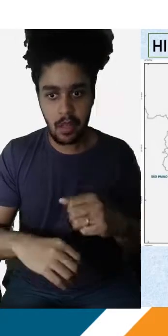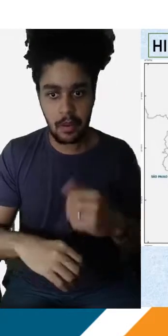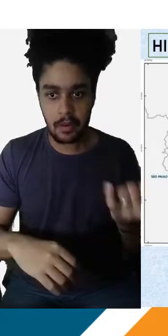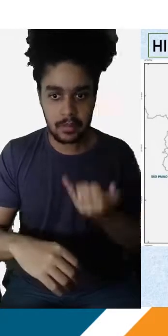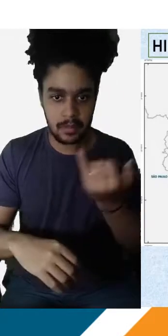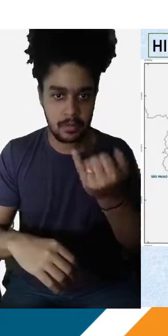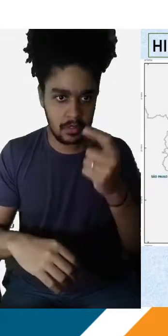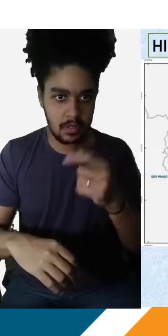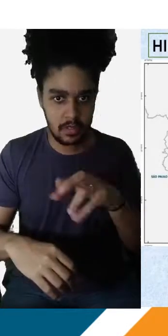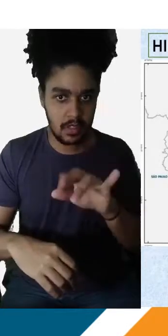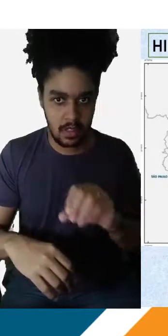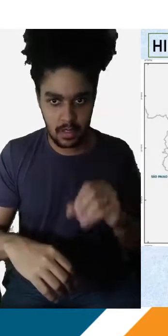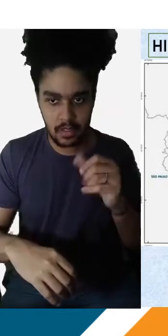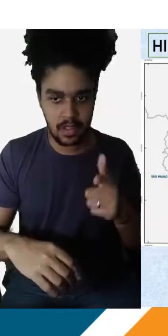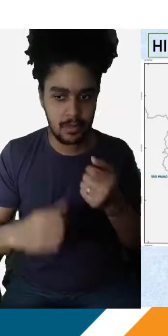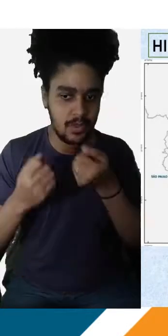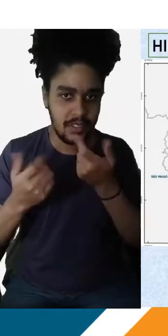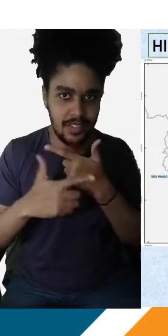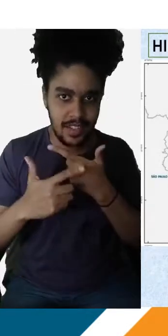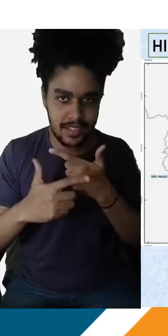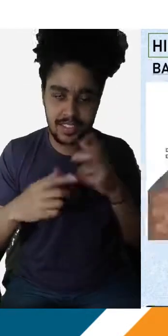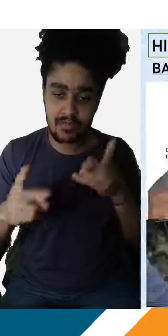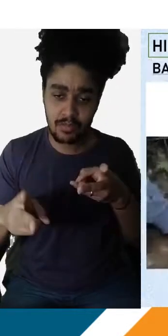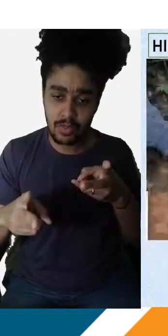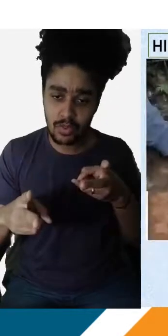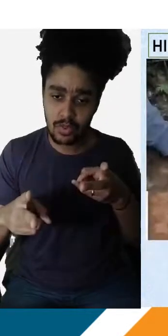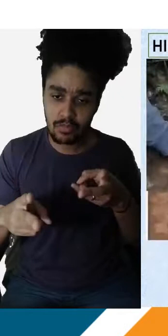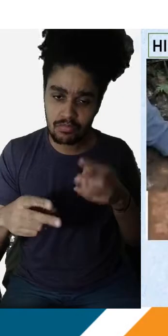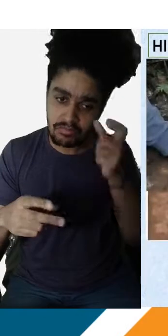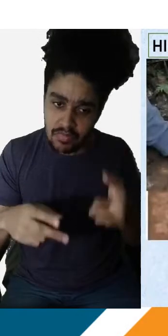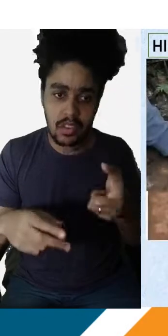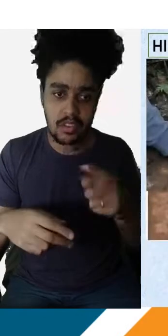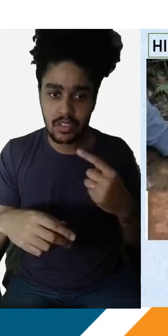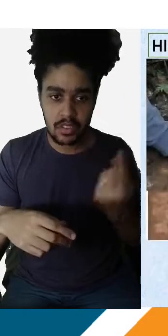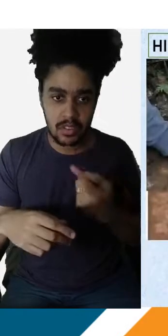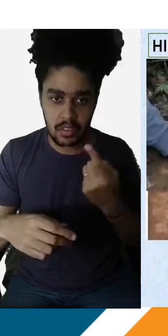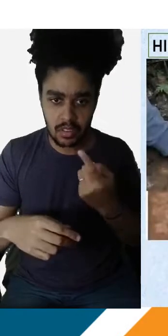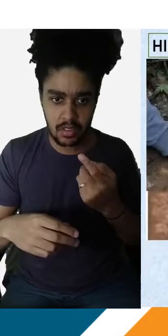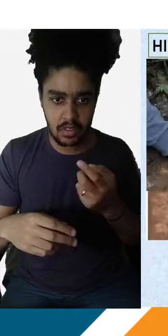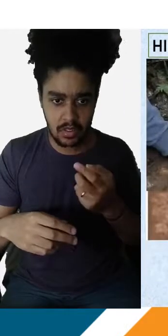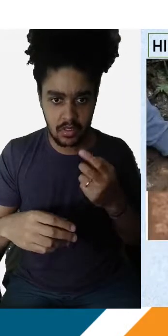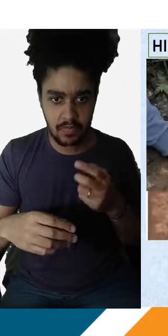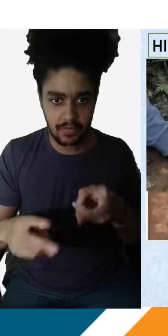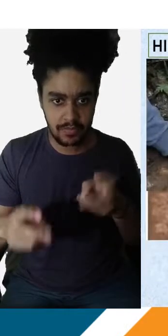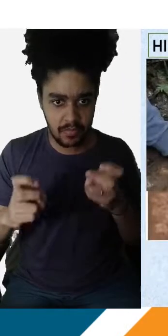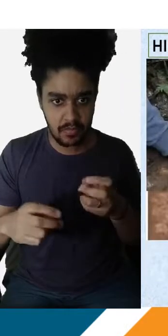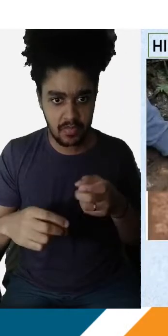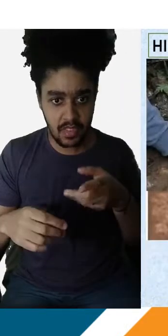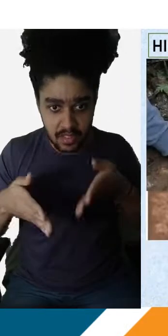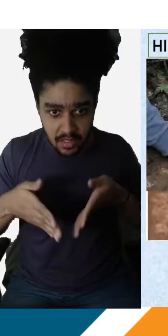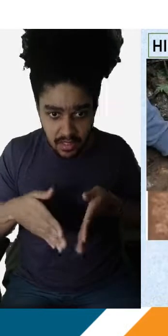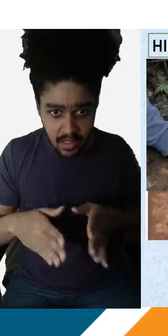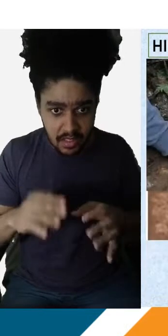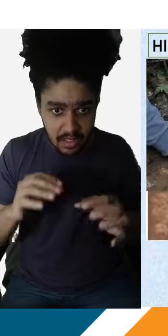muito engraçado, muito interessante quando a gente percebe que ele nasce desse ponto aqui, ó, como